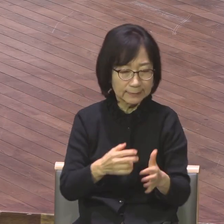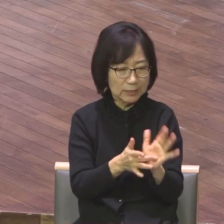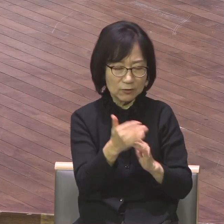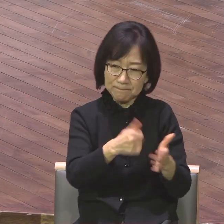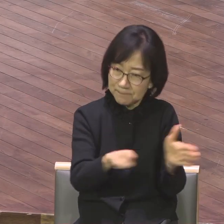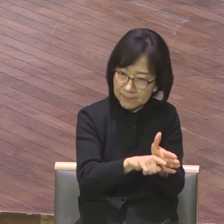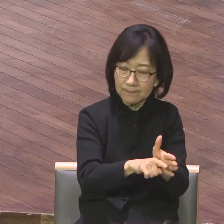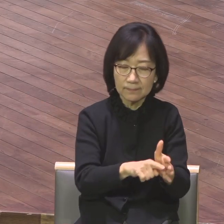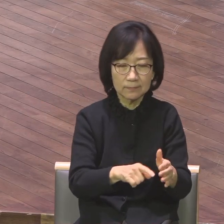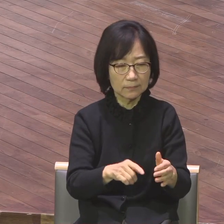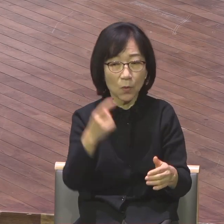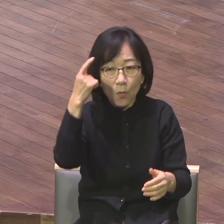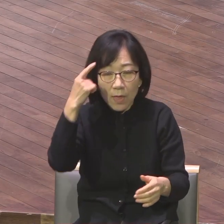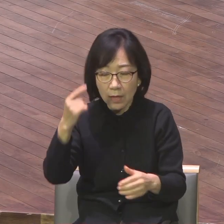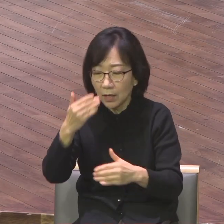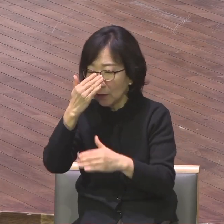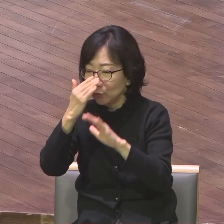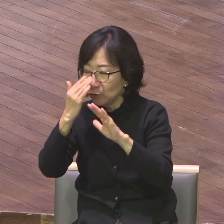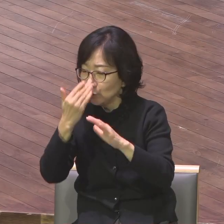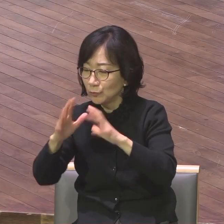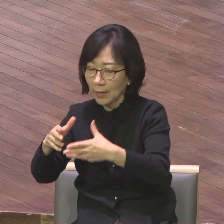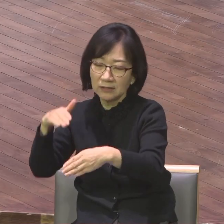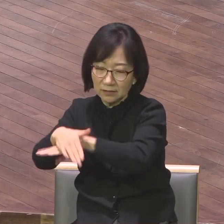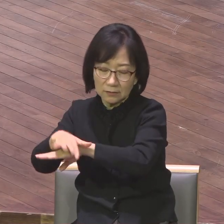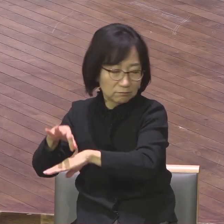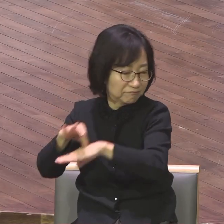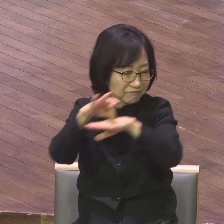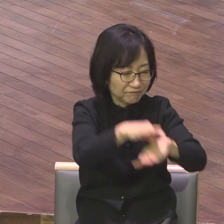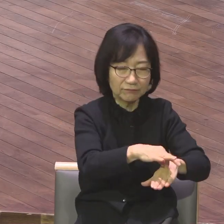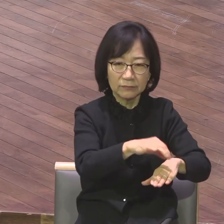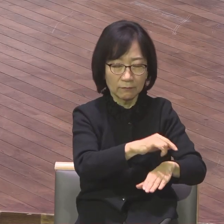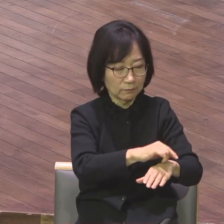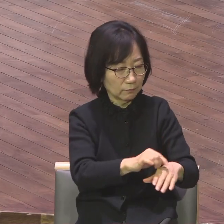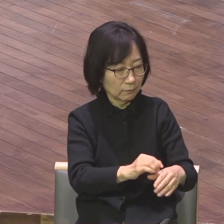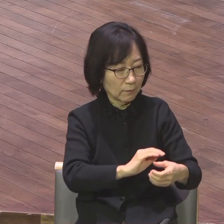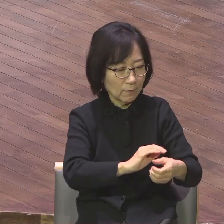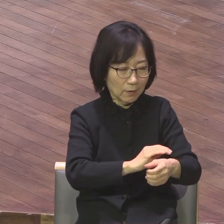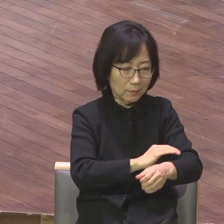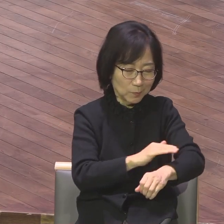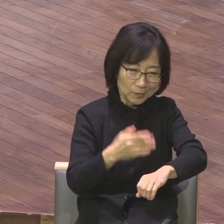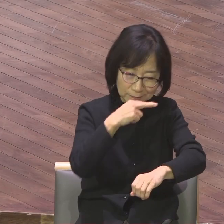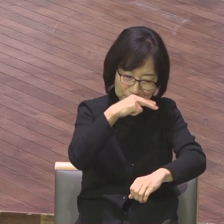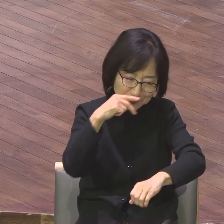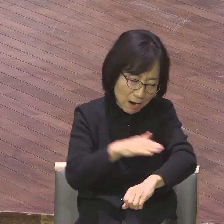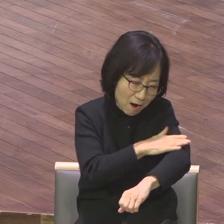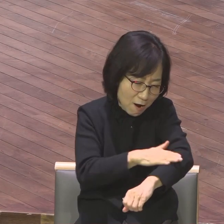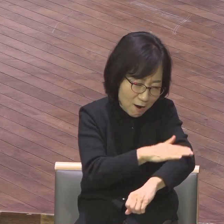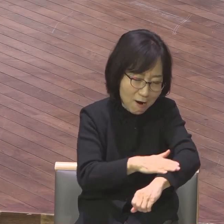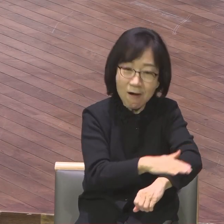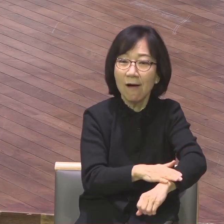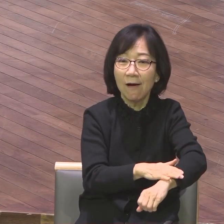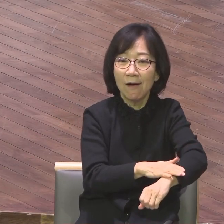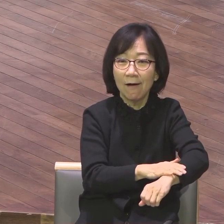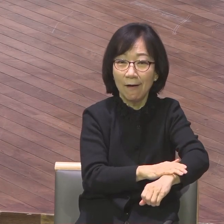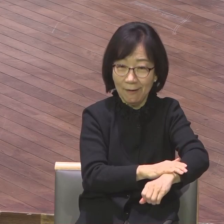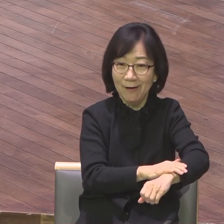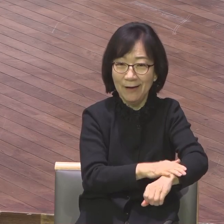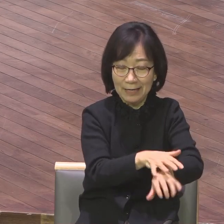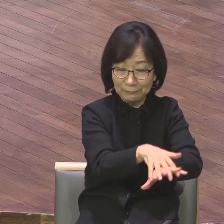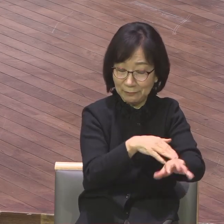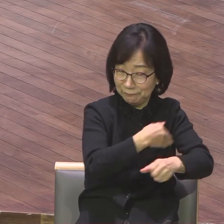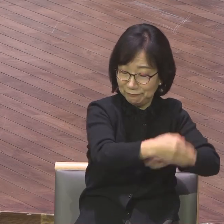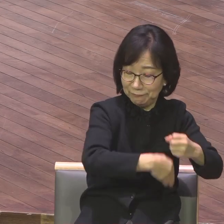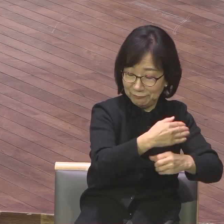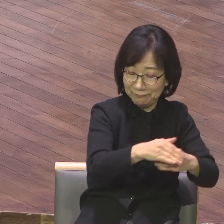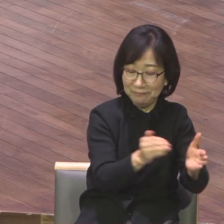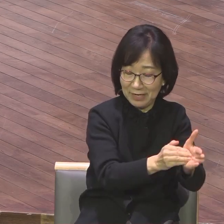때 니고데모는 예수님의 이 공생의 초기 사역 때 만났잖아요. 초기 사역 때